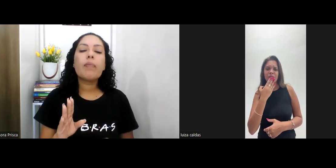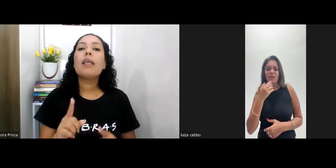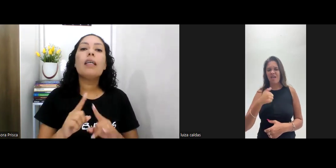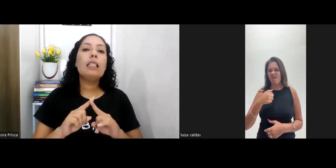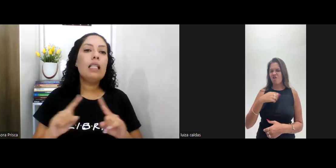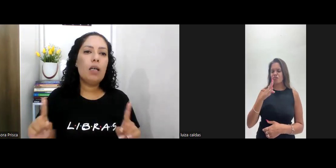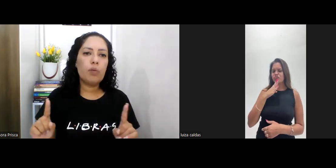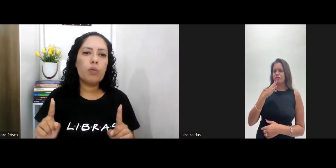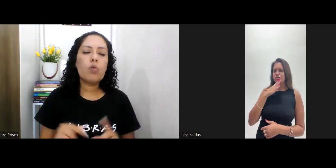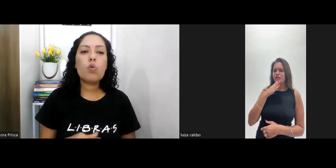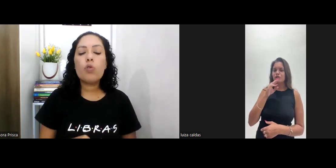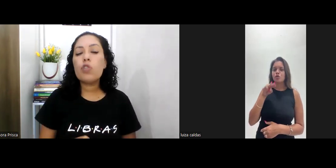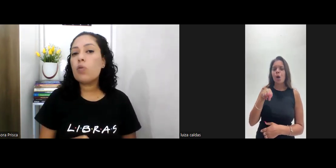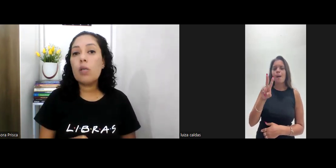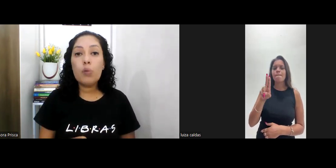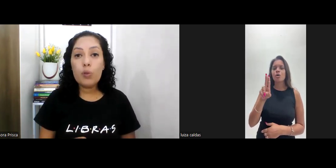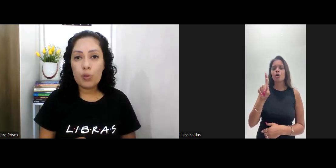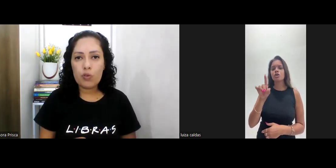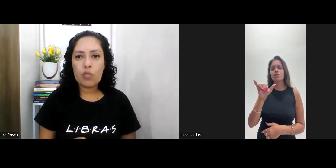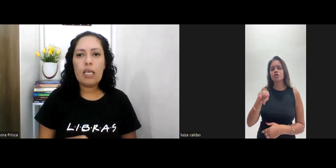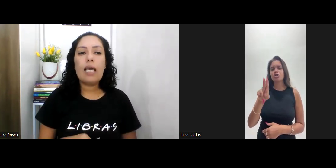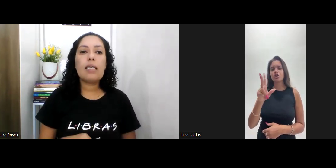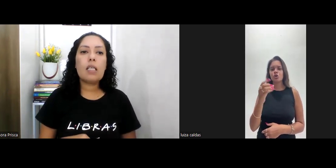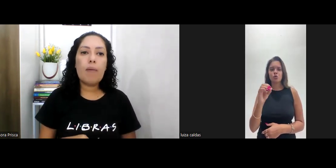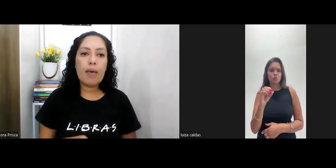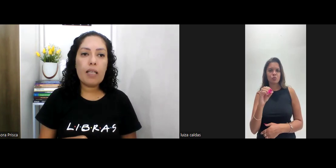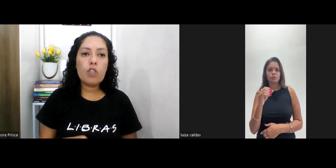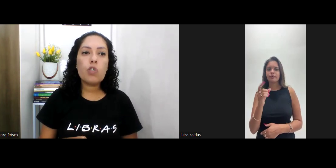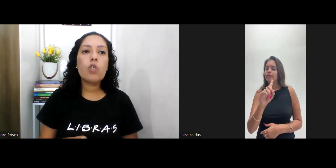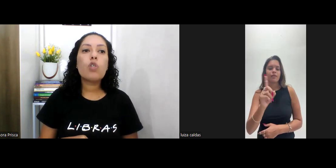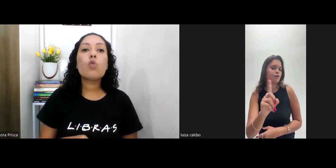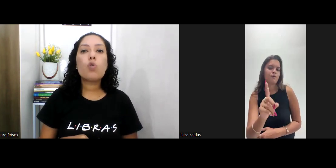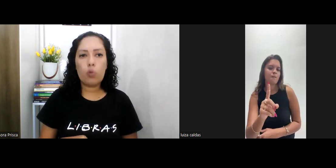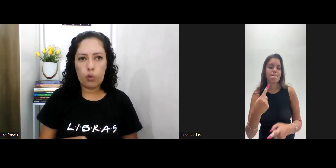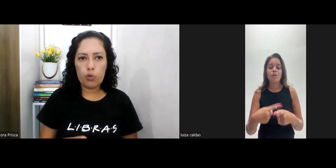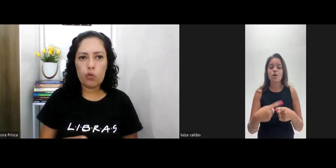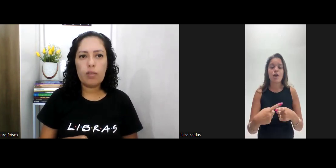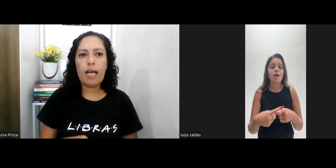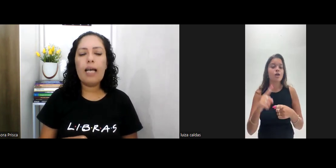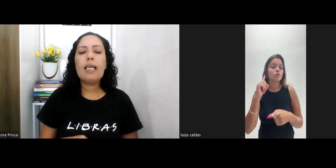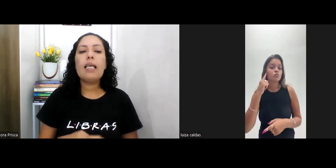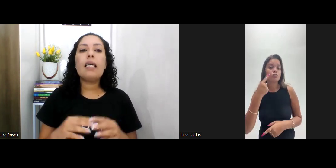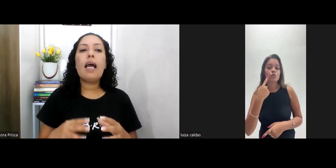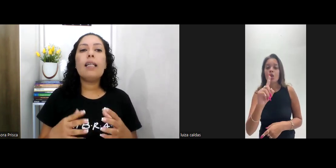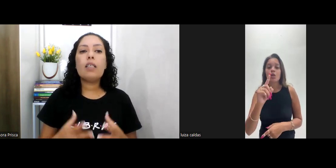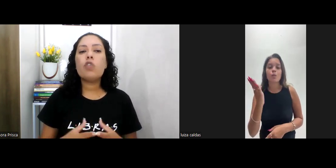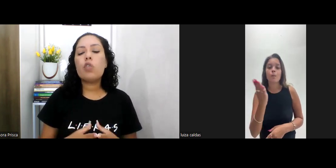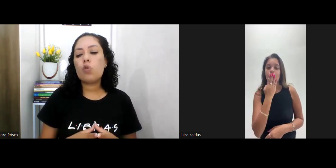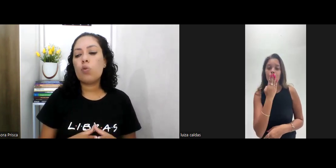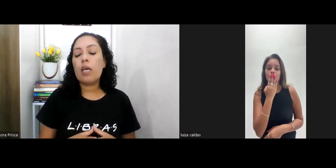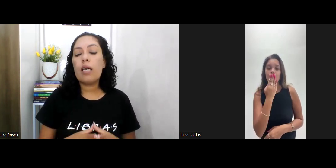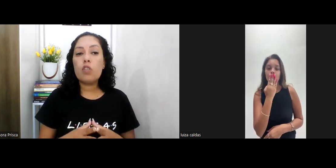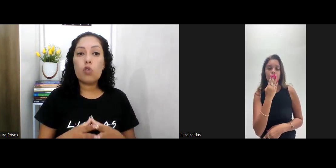mudinho. Não, os surdos não são mudos. Eles são apenas surdos, tá? E,